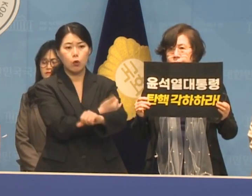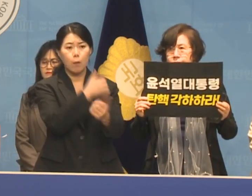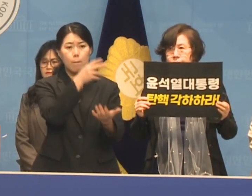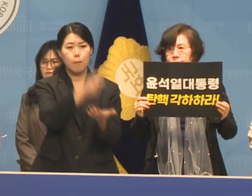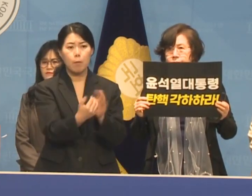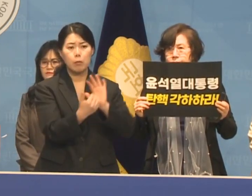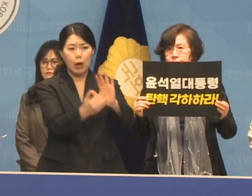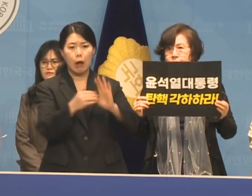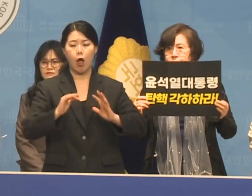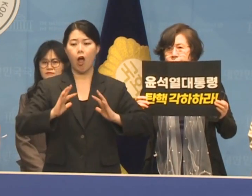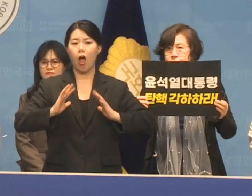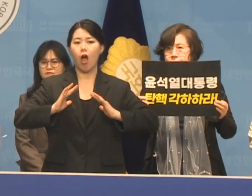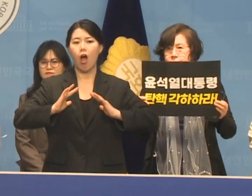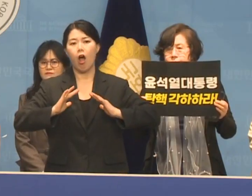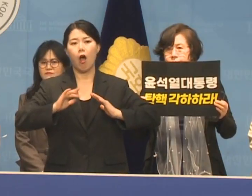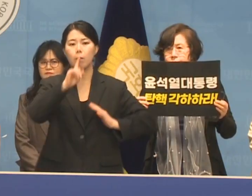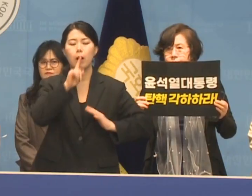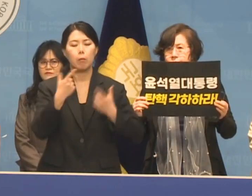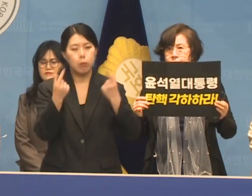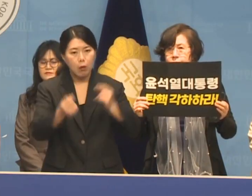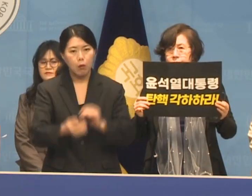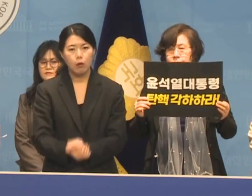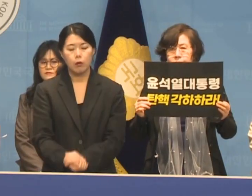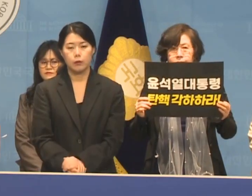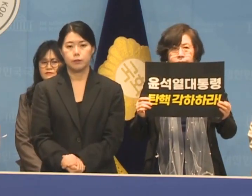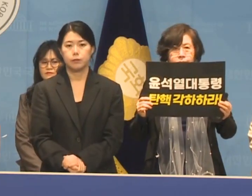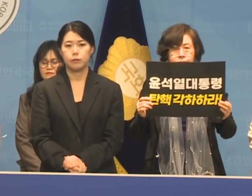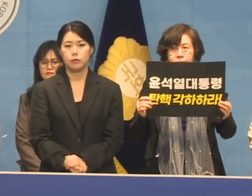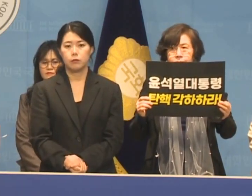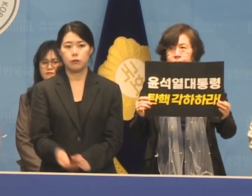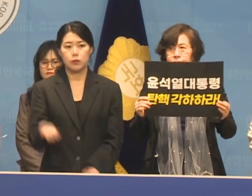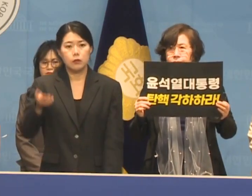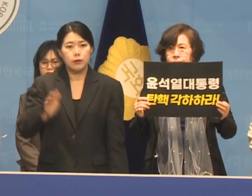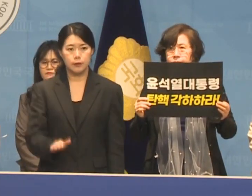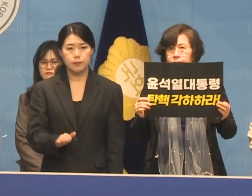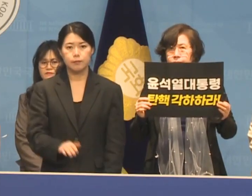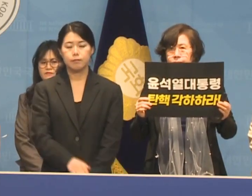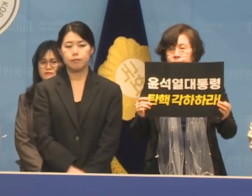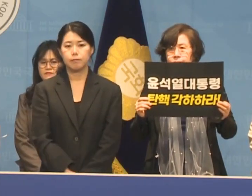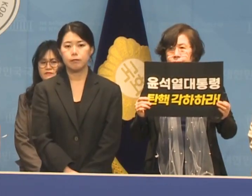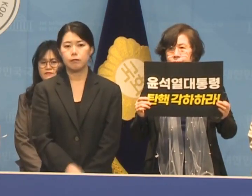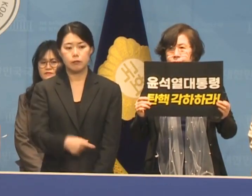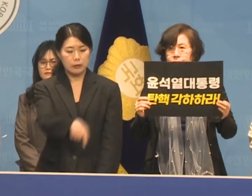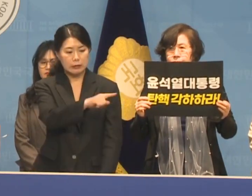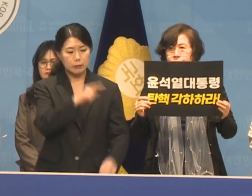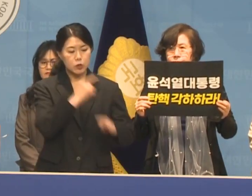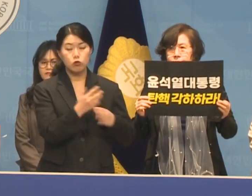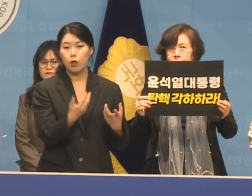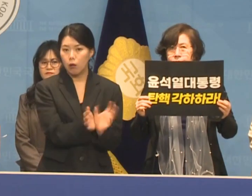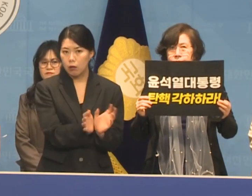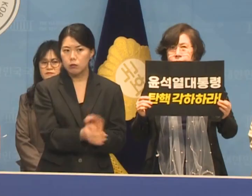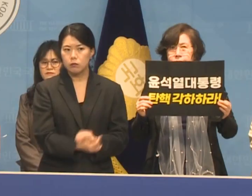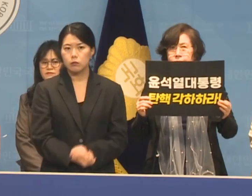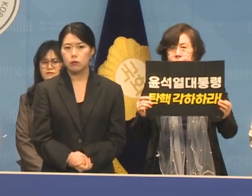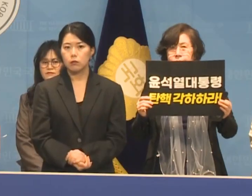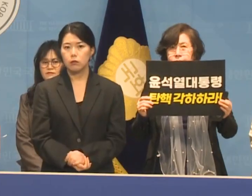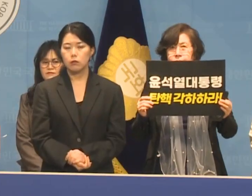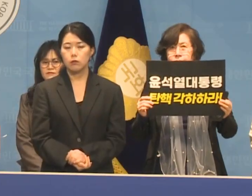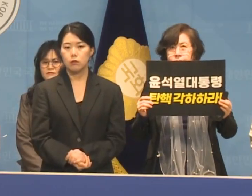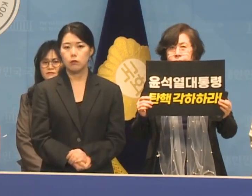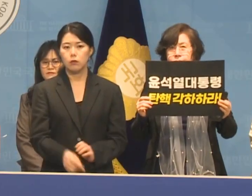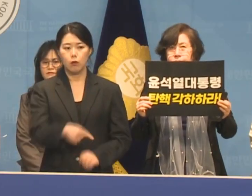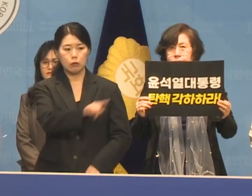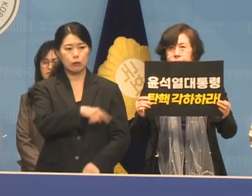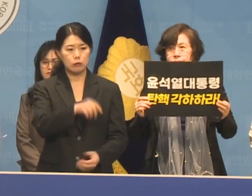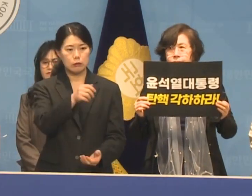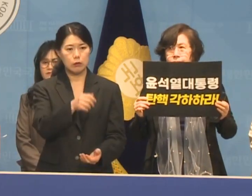것이 자랑스럽다는 망발까지 했습니다. 자, 하지만 그들의 당은 그런 죄를